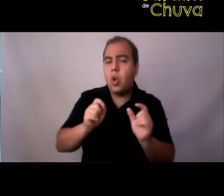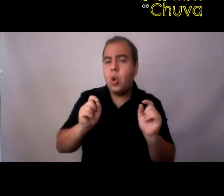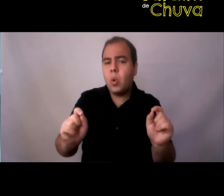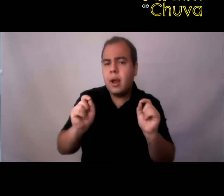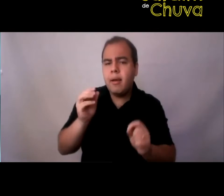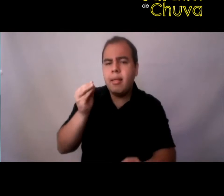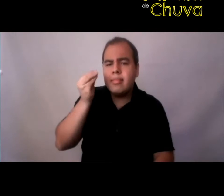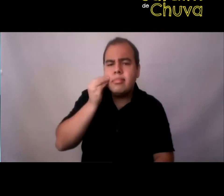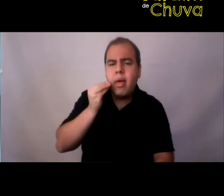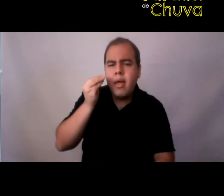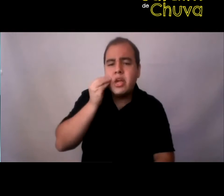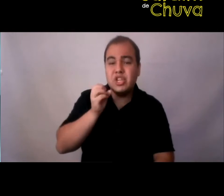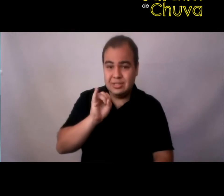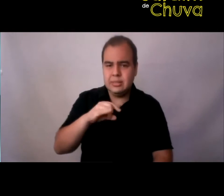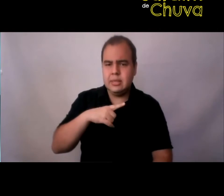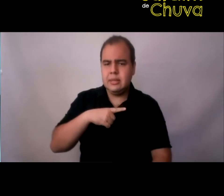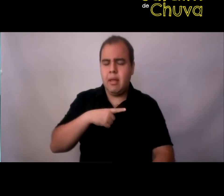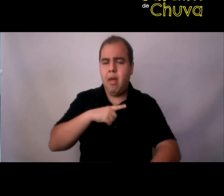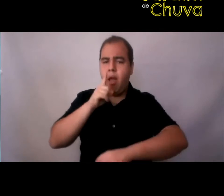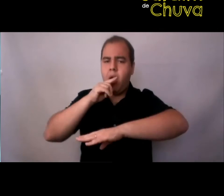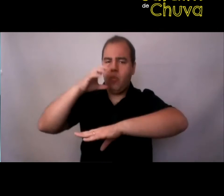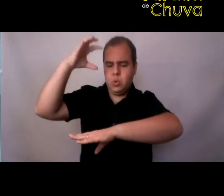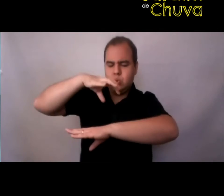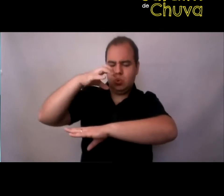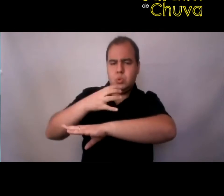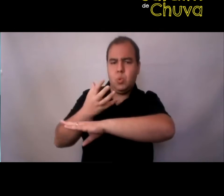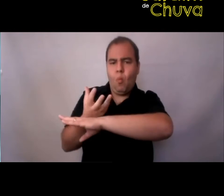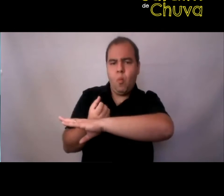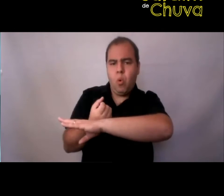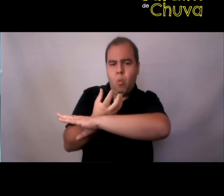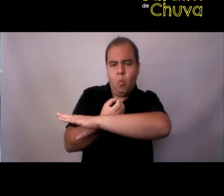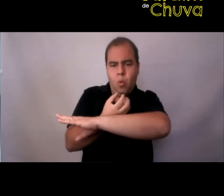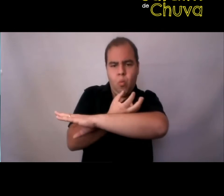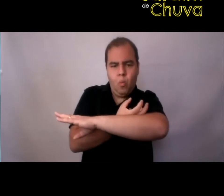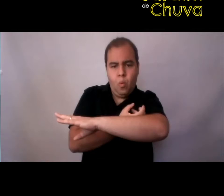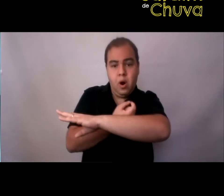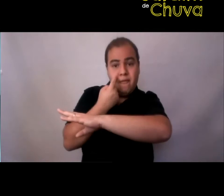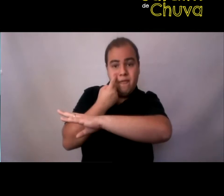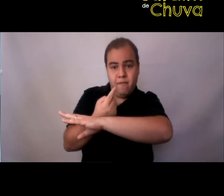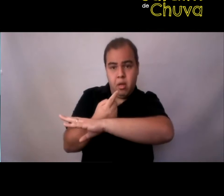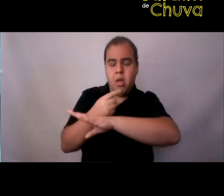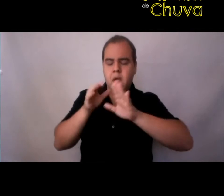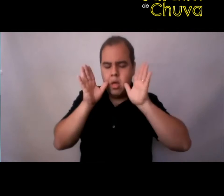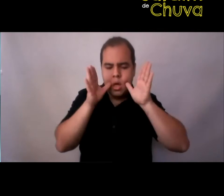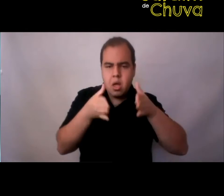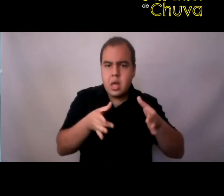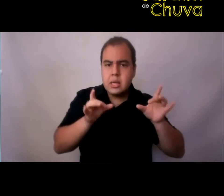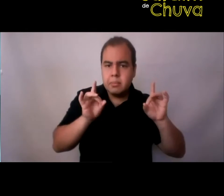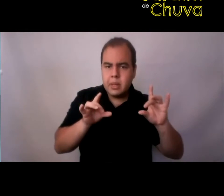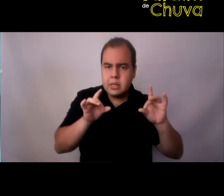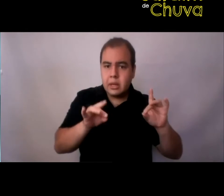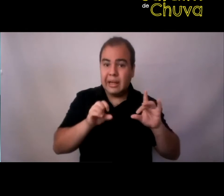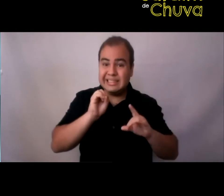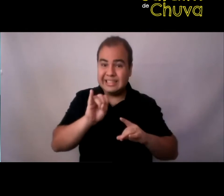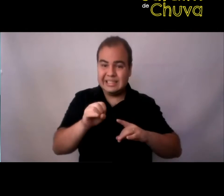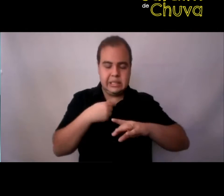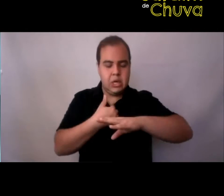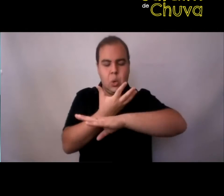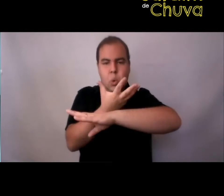de infiltração, a não ser em casos especiais. Eu vou falar logo mais quando não